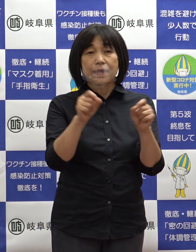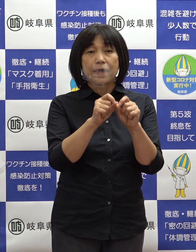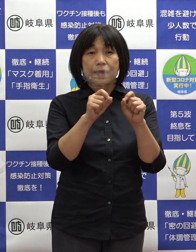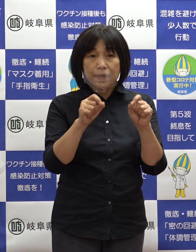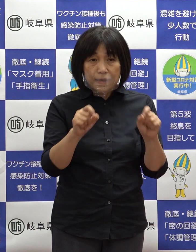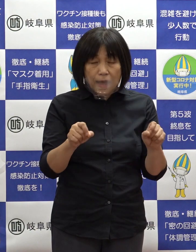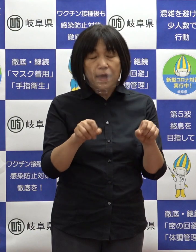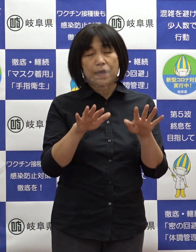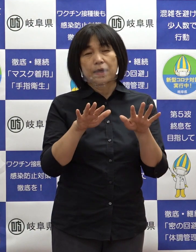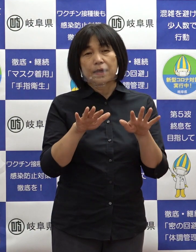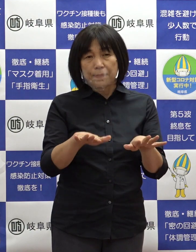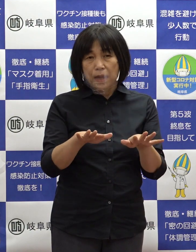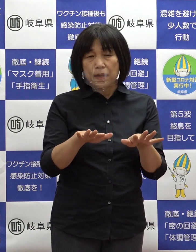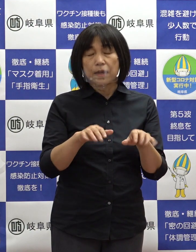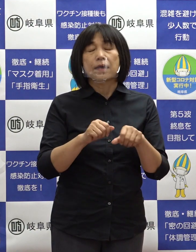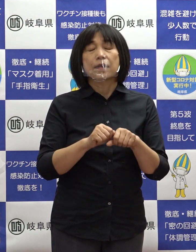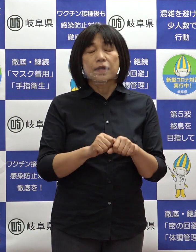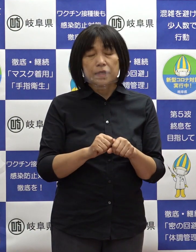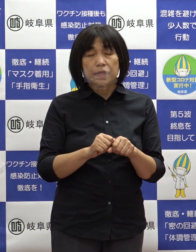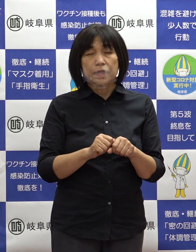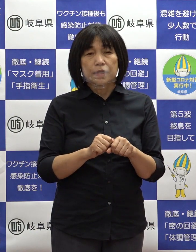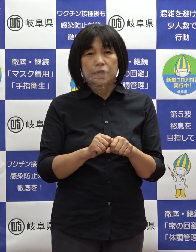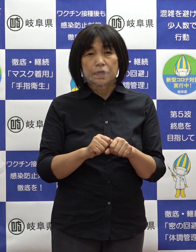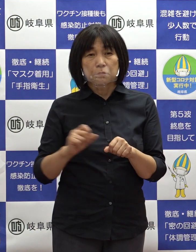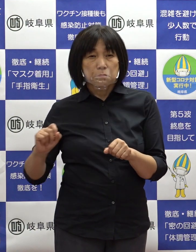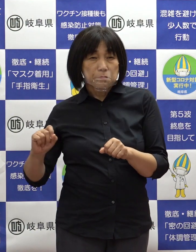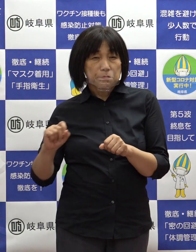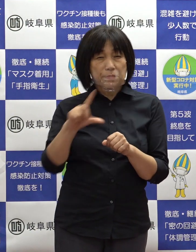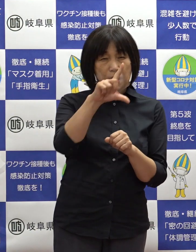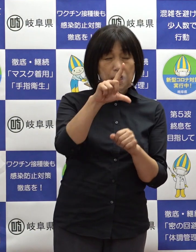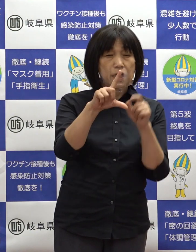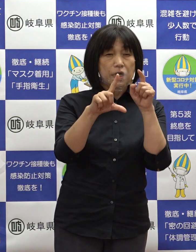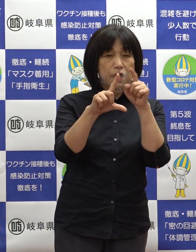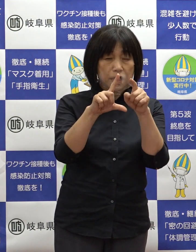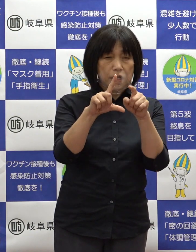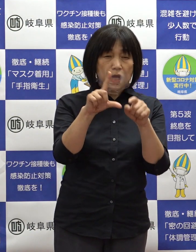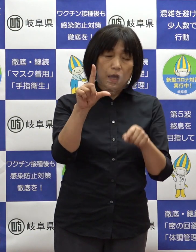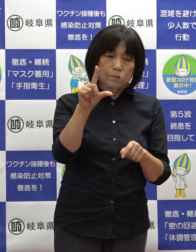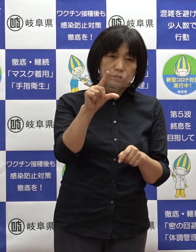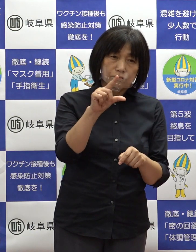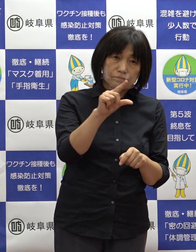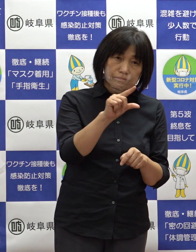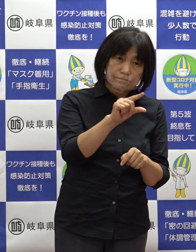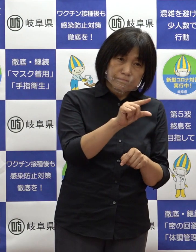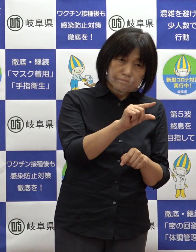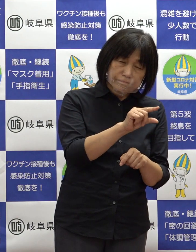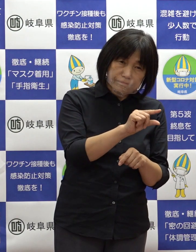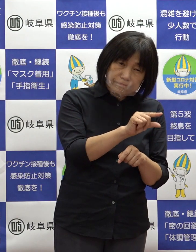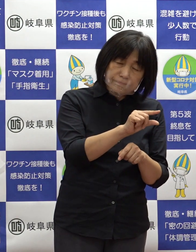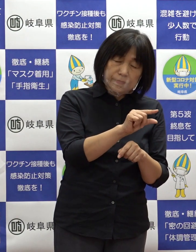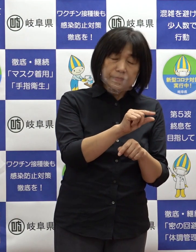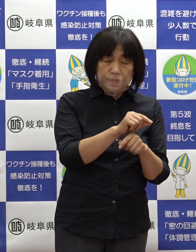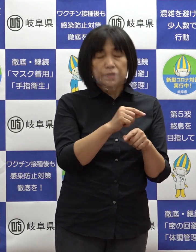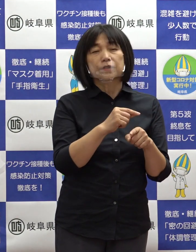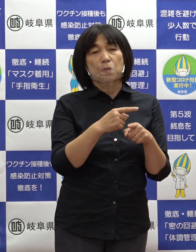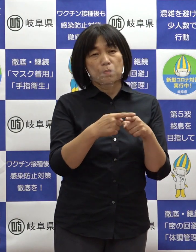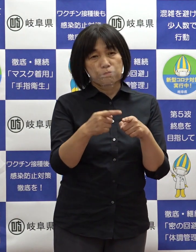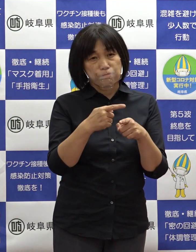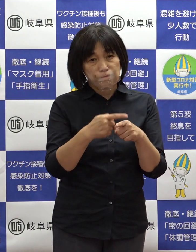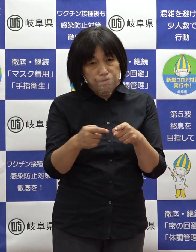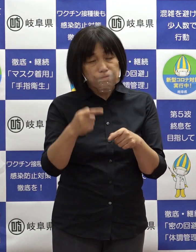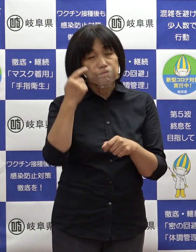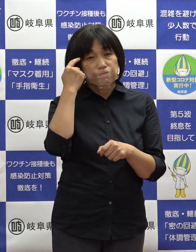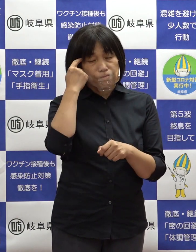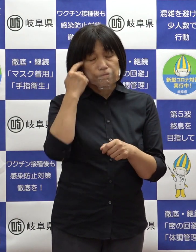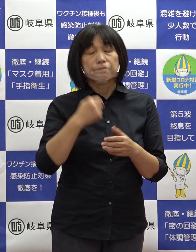の厳しい急増したこのデルタ株のですね、第5波を乗り越えつつあるというかですね、ただ